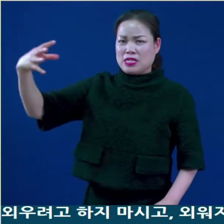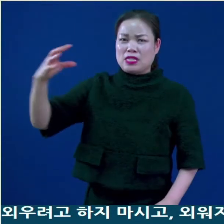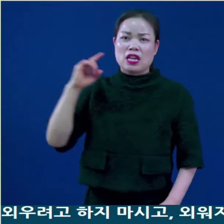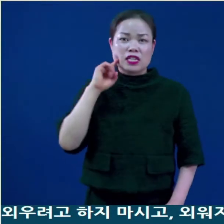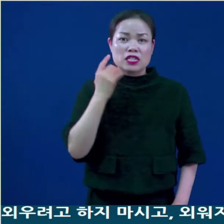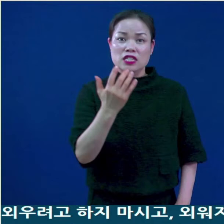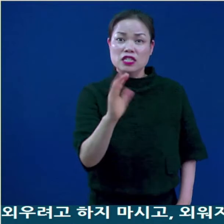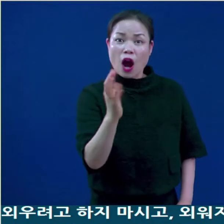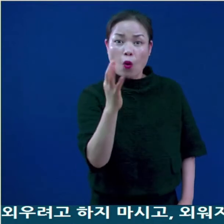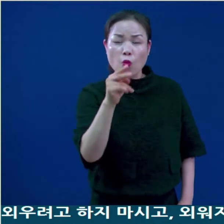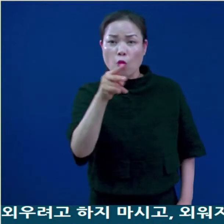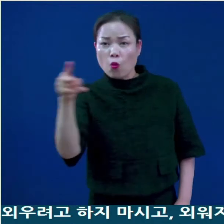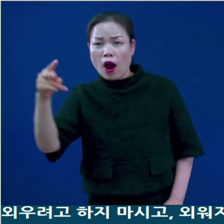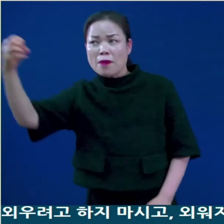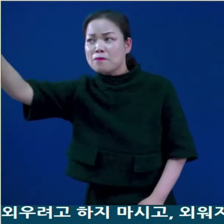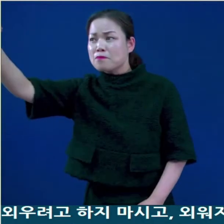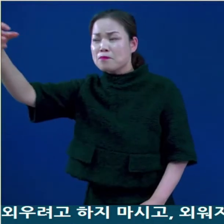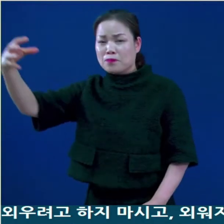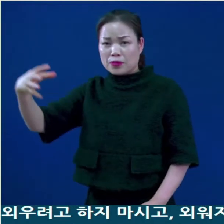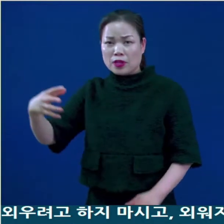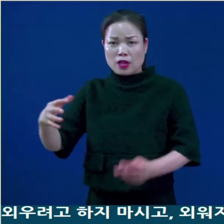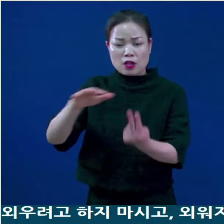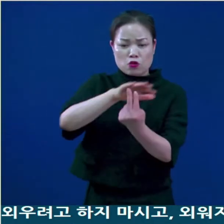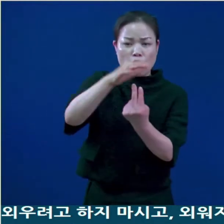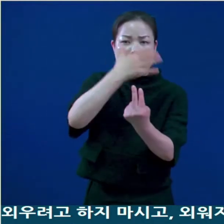있다. 요한복음에 빛이란 얘기가 그렇게